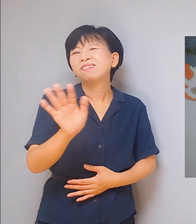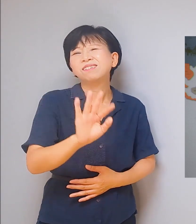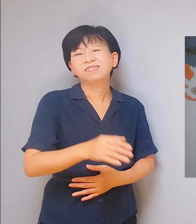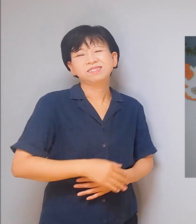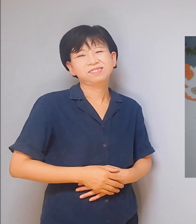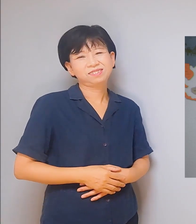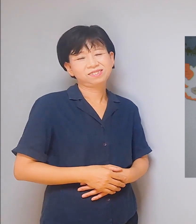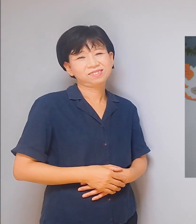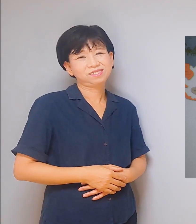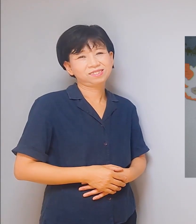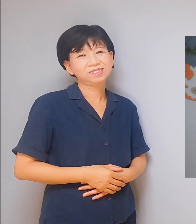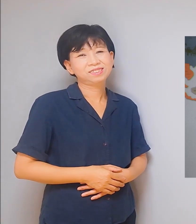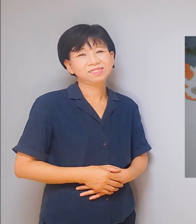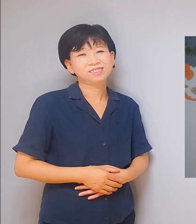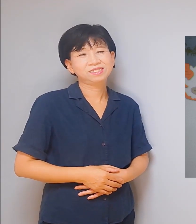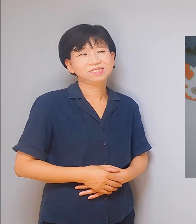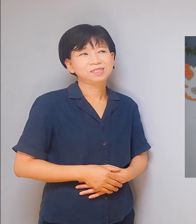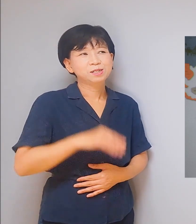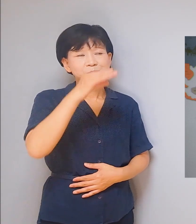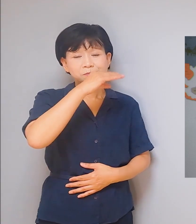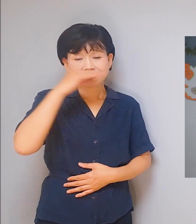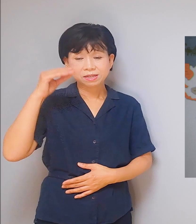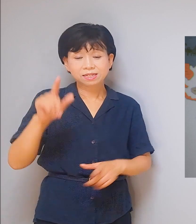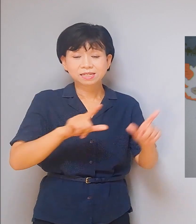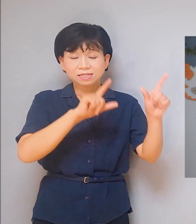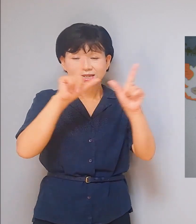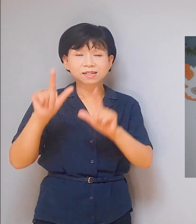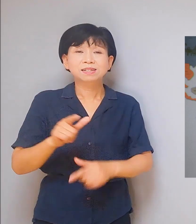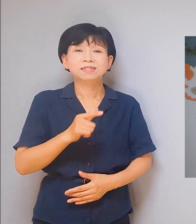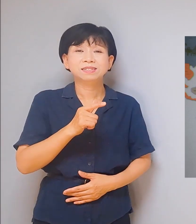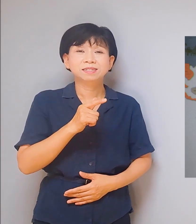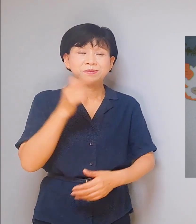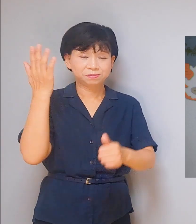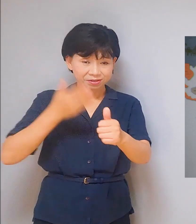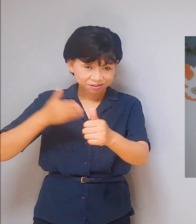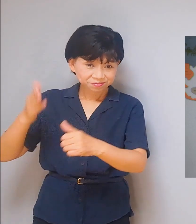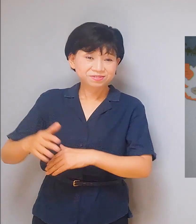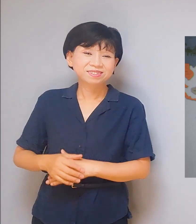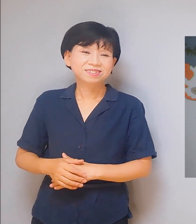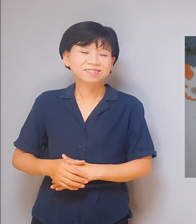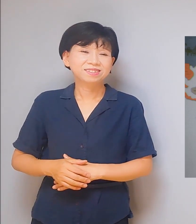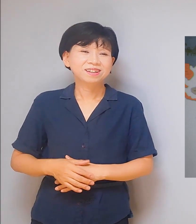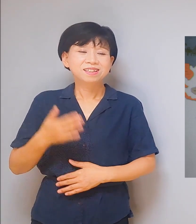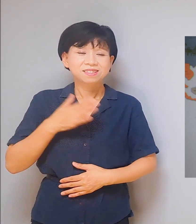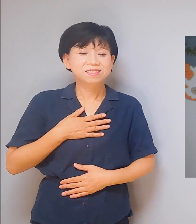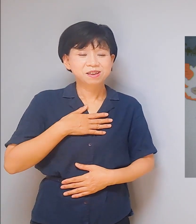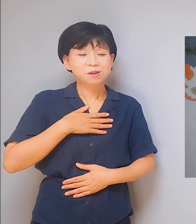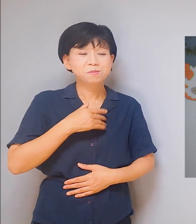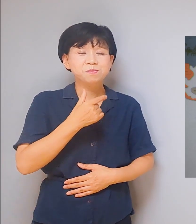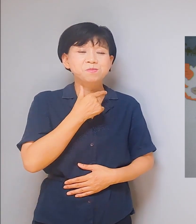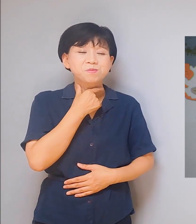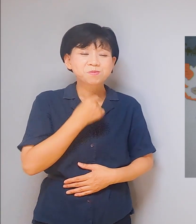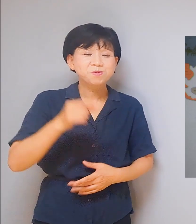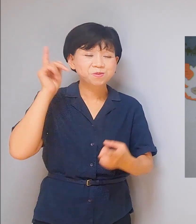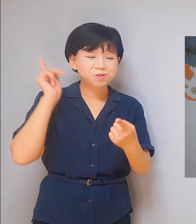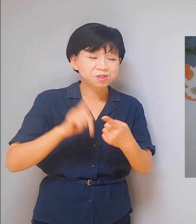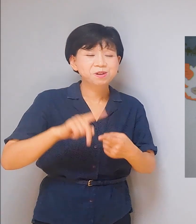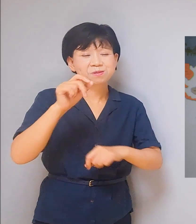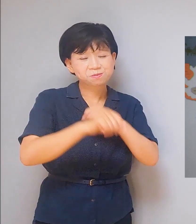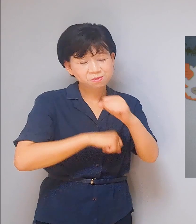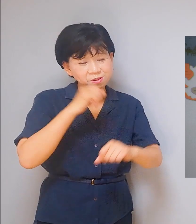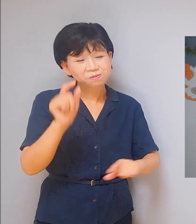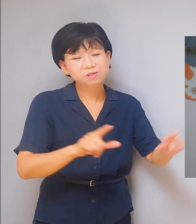성도 여러분, 정도를 걷기를 바랍니다. 자기 마음대로 해놓고 그냥 교회인데